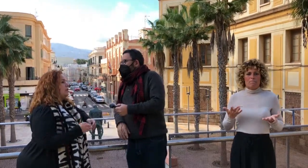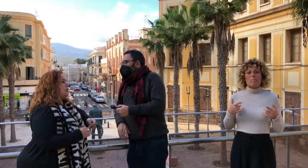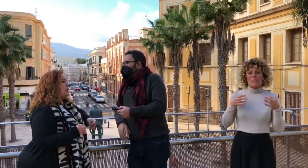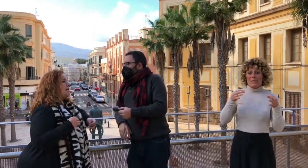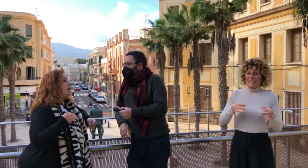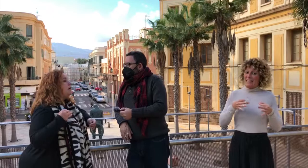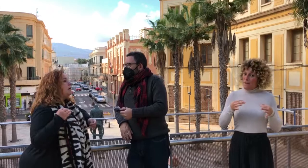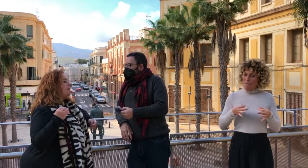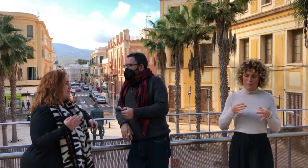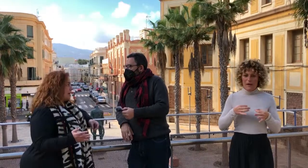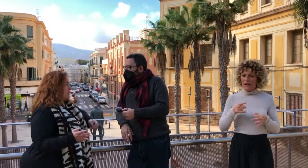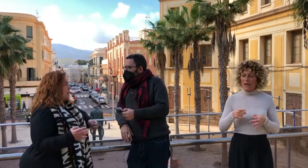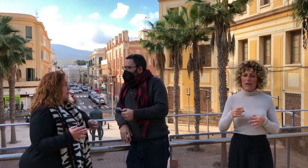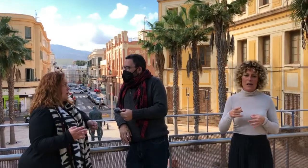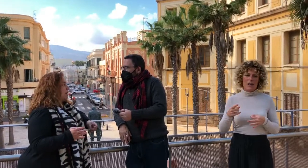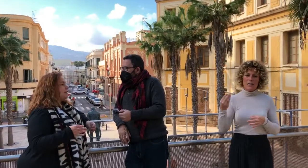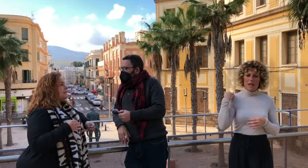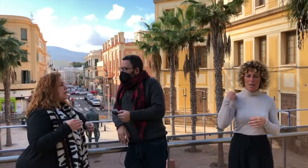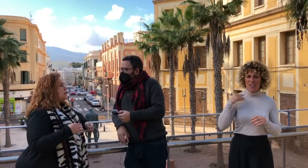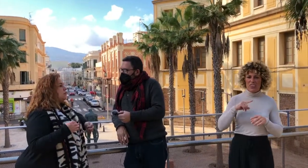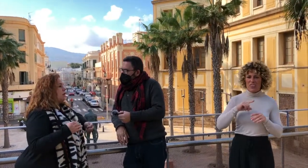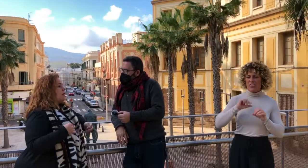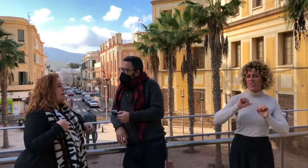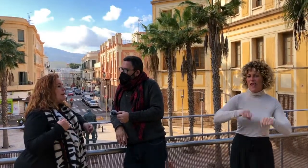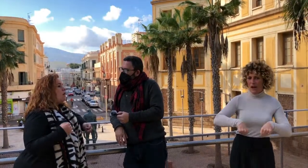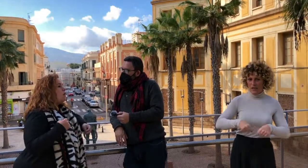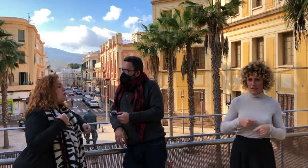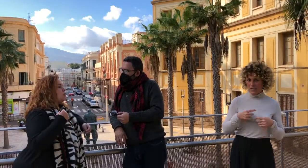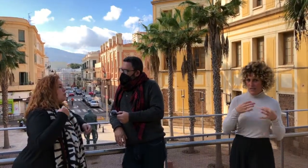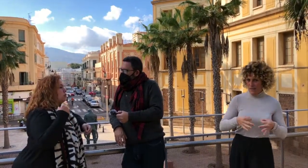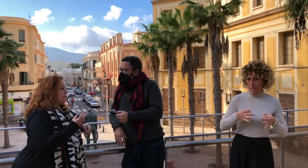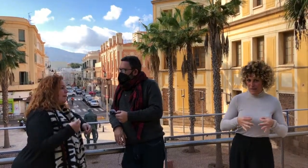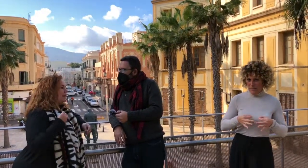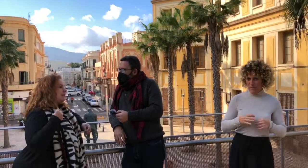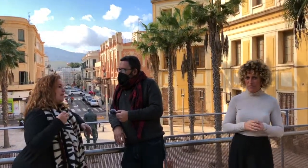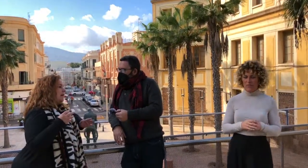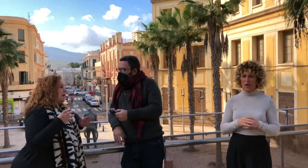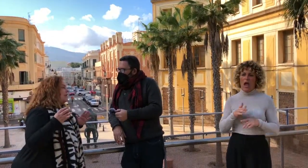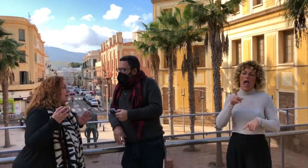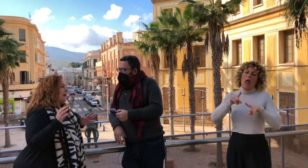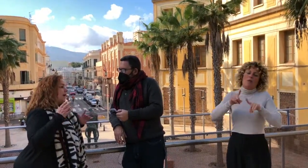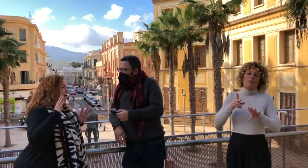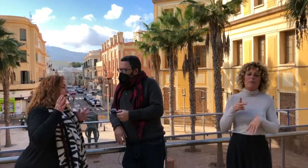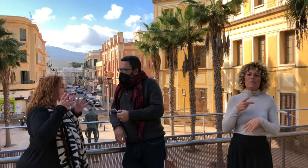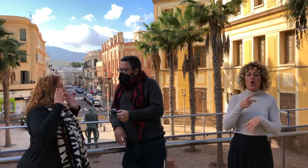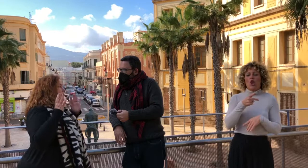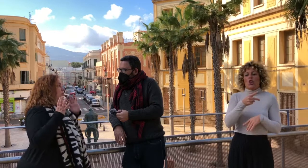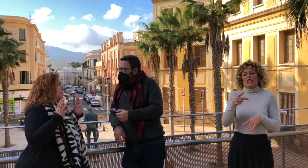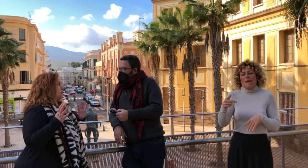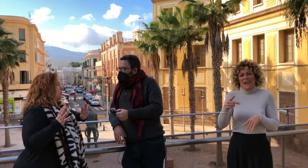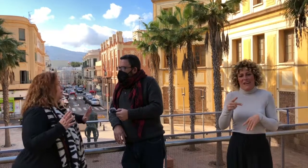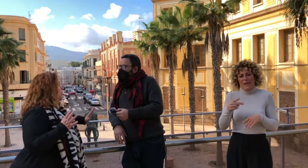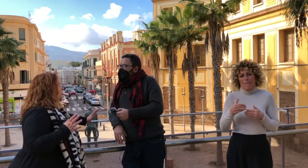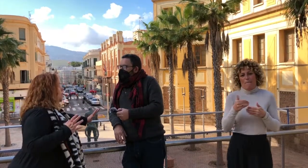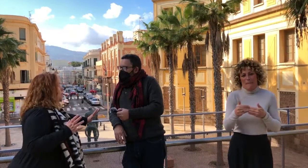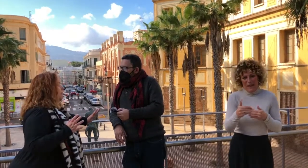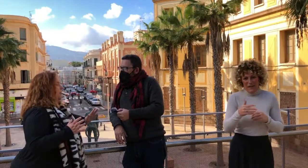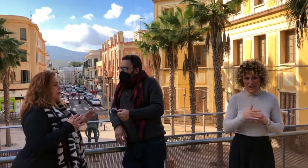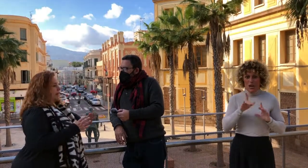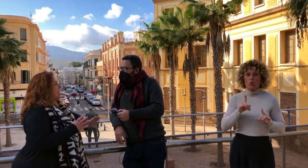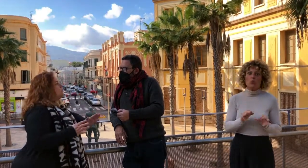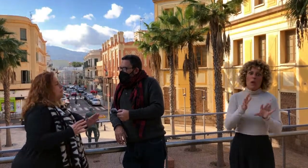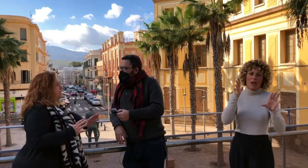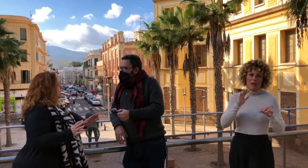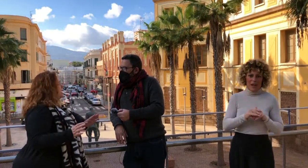se nos llama tarde. Ha pasado que se nos ha llamado 2 semanas tarde el año que ha sido más suertudo. Ajá.